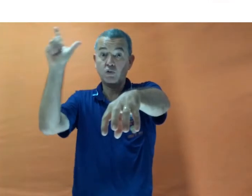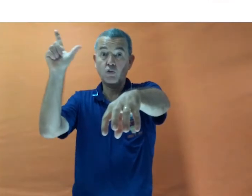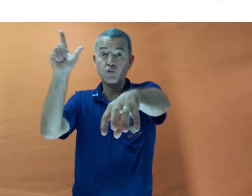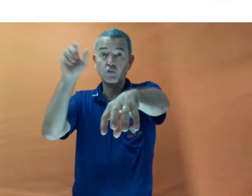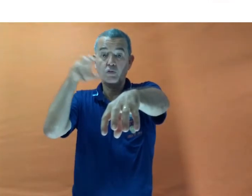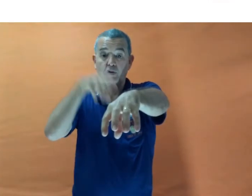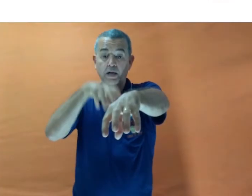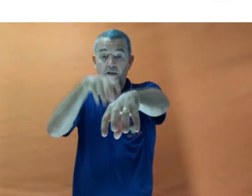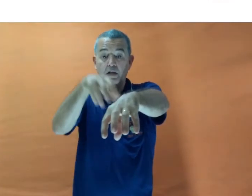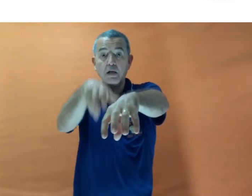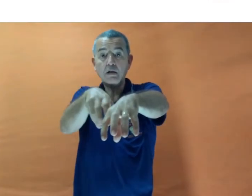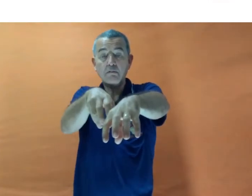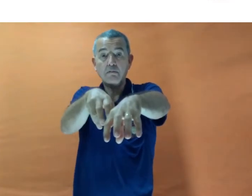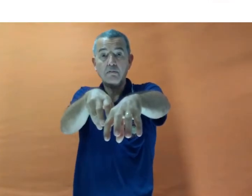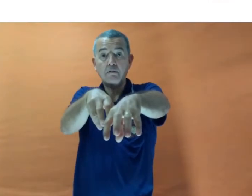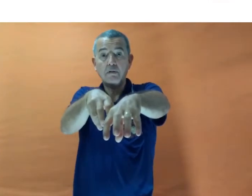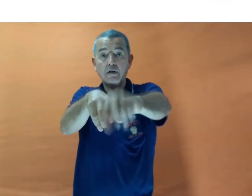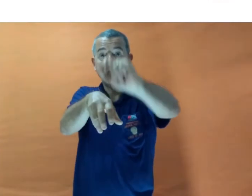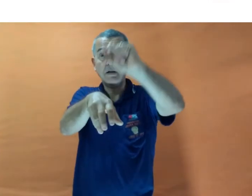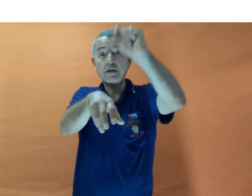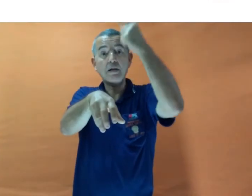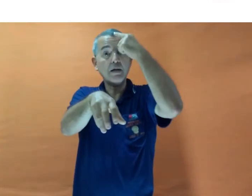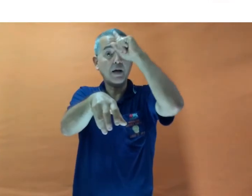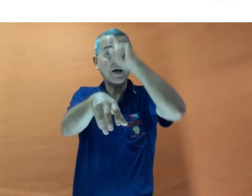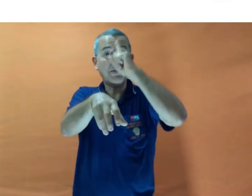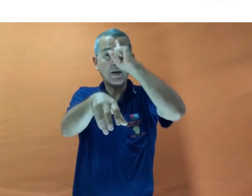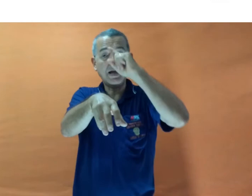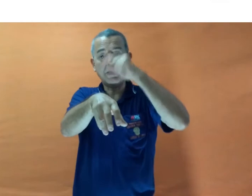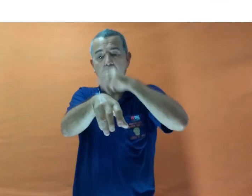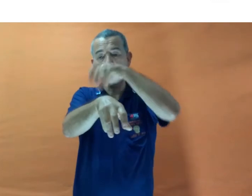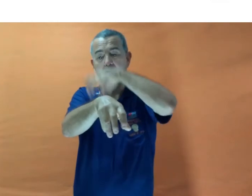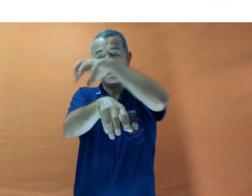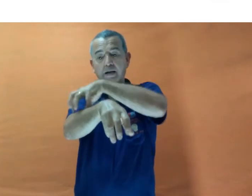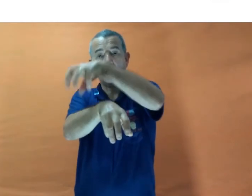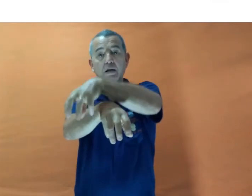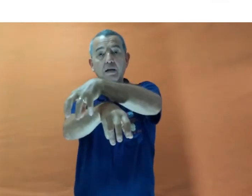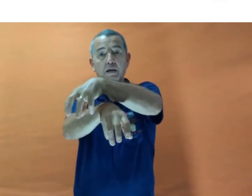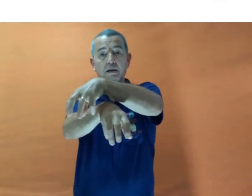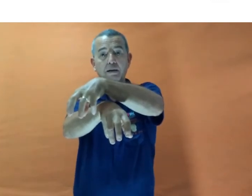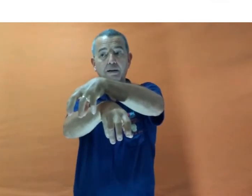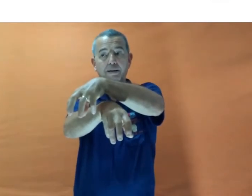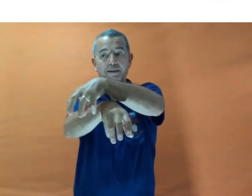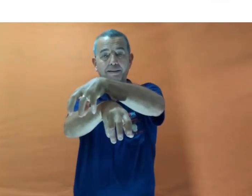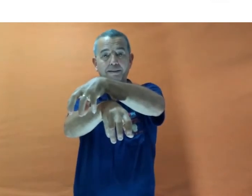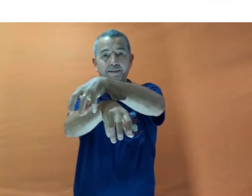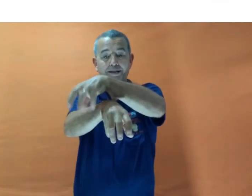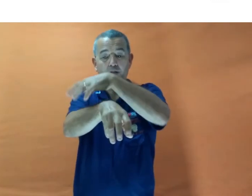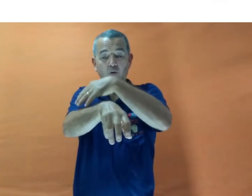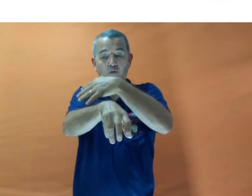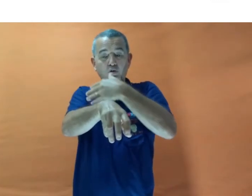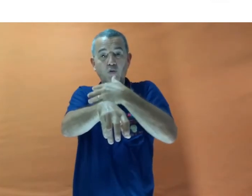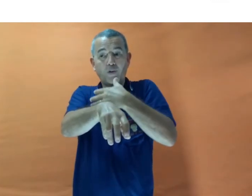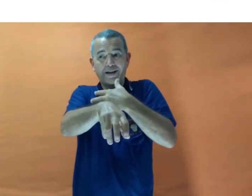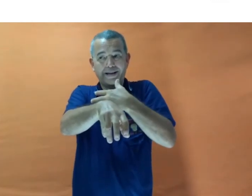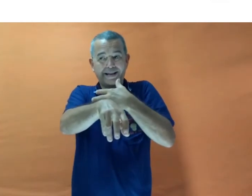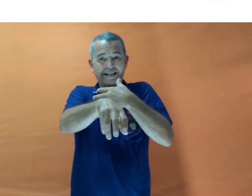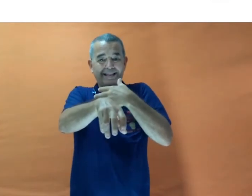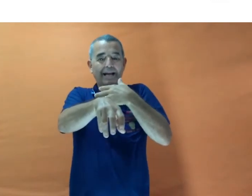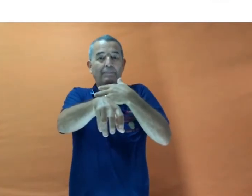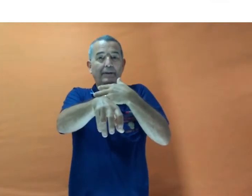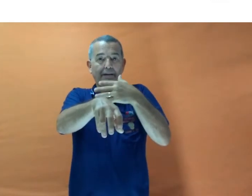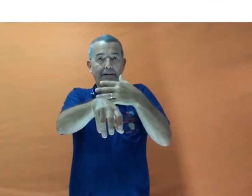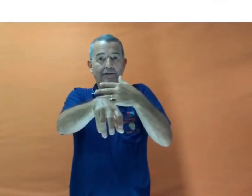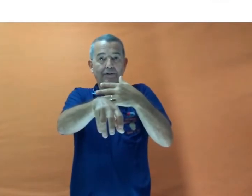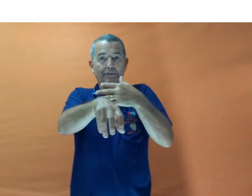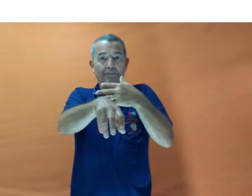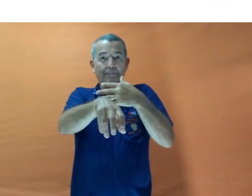A azul aqui e a amarela aqui. Então eu estou